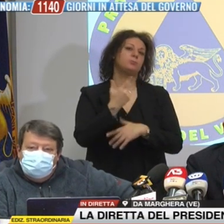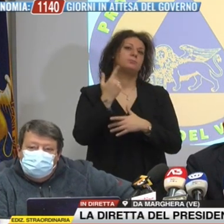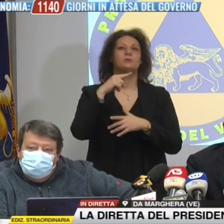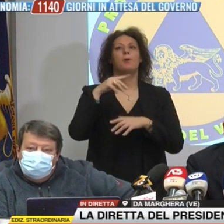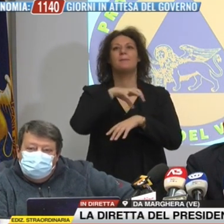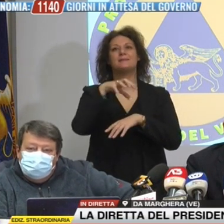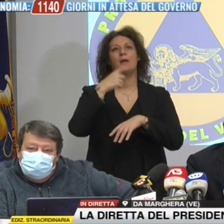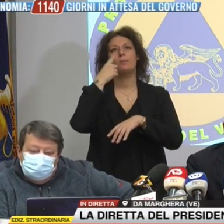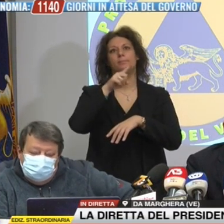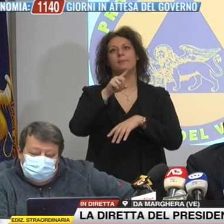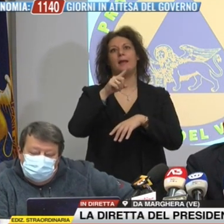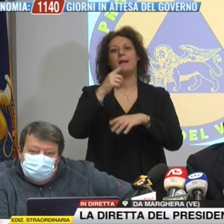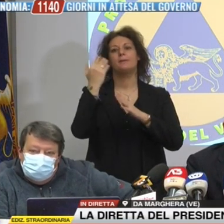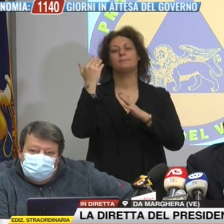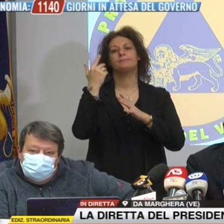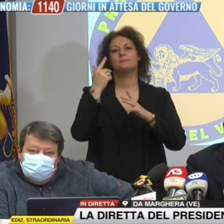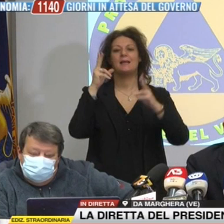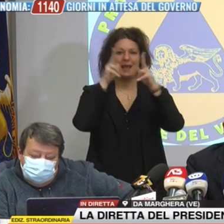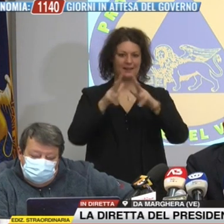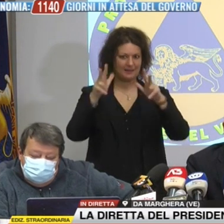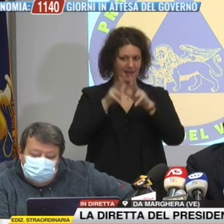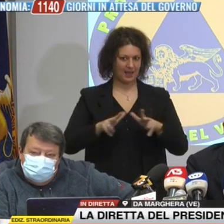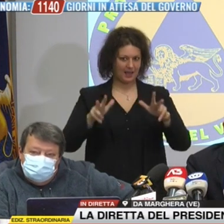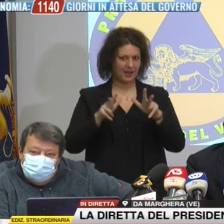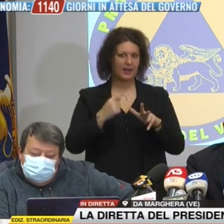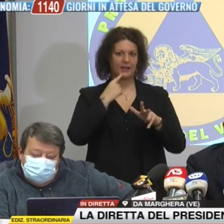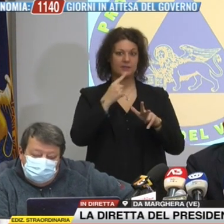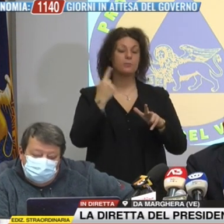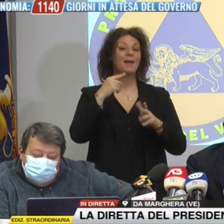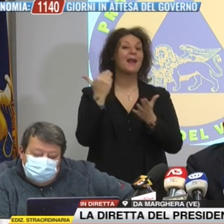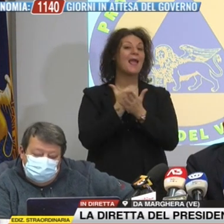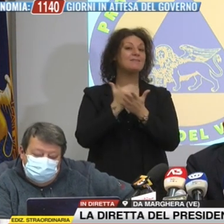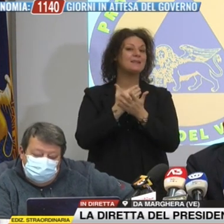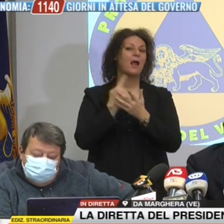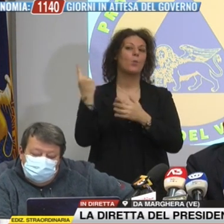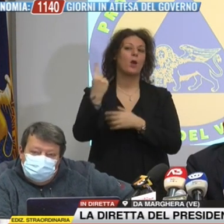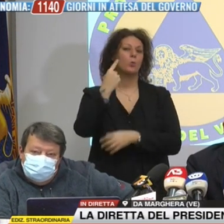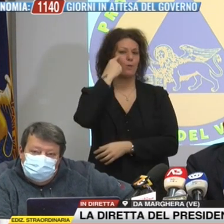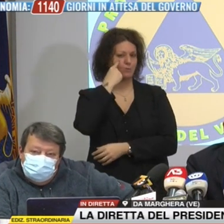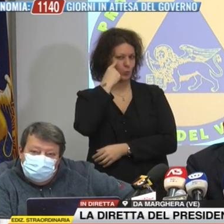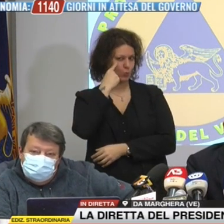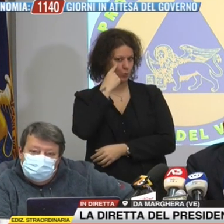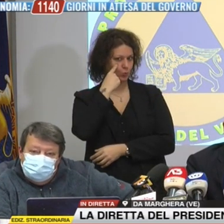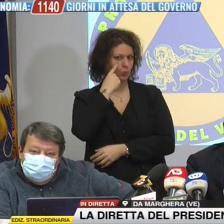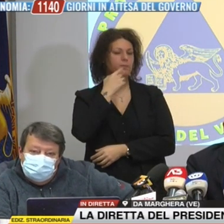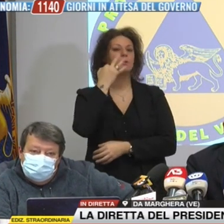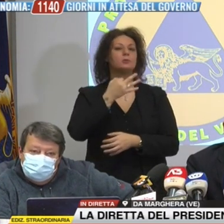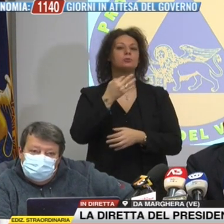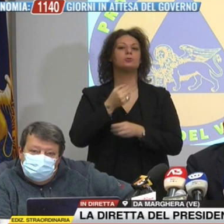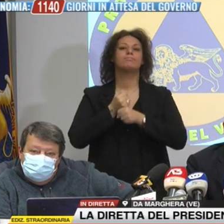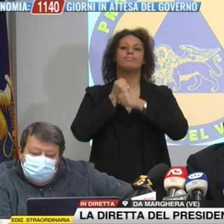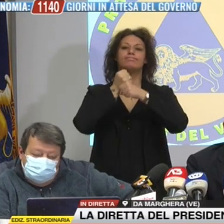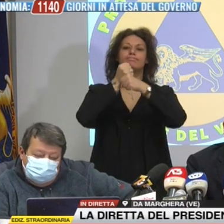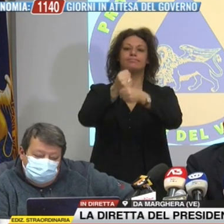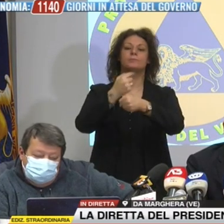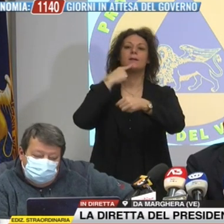tutti, per evitare le solite fughe dei furbi, è stato dato mandato alle prefetture in coordinamento, in raccordo,